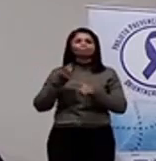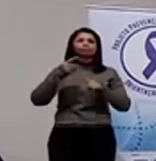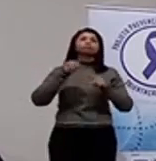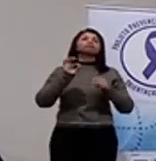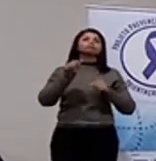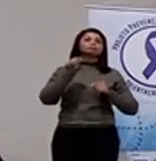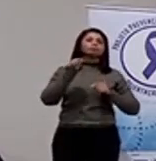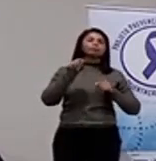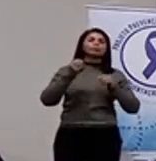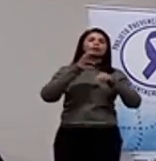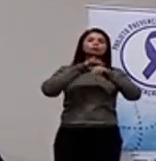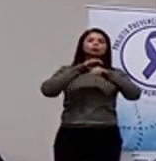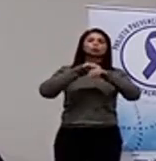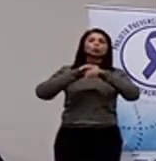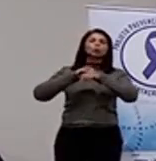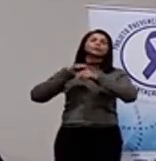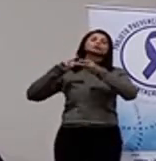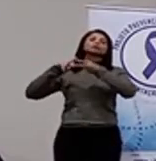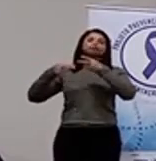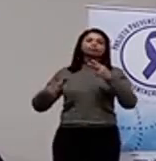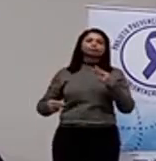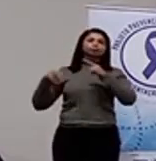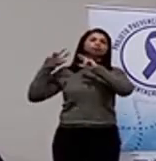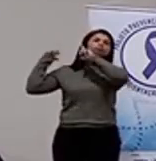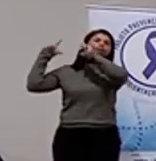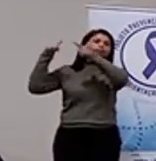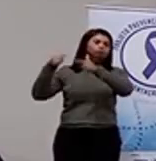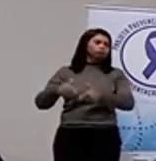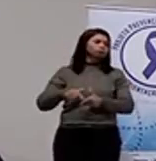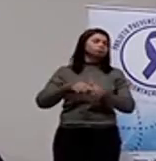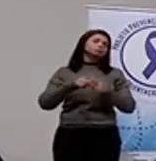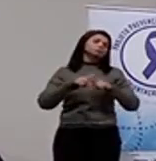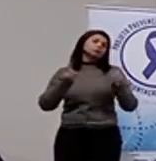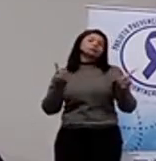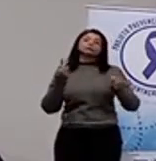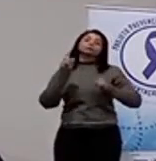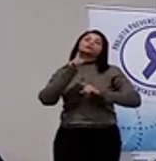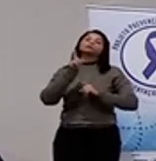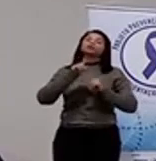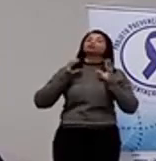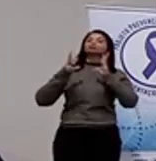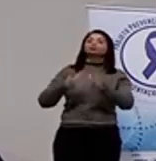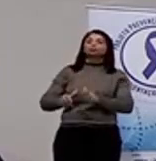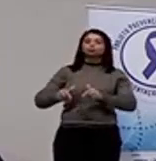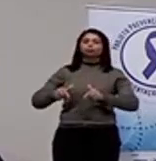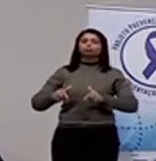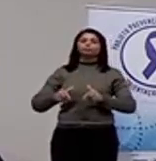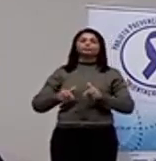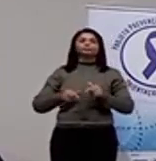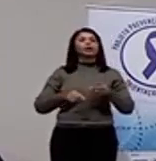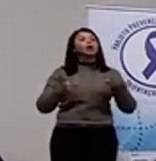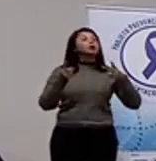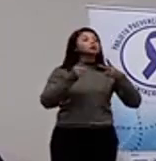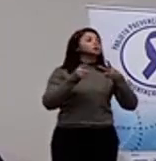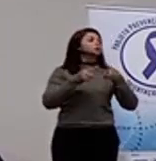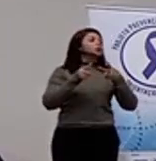mas nem todas as doenças raras são genéticas. Esse é um ponto importante. O segundo ponto é